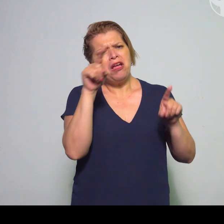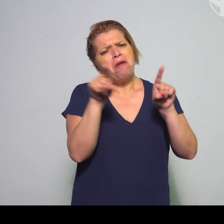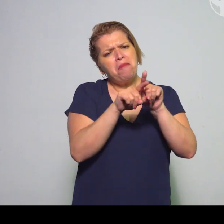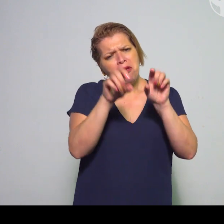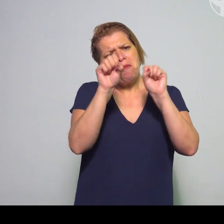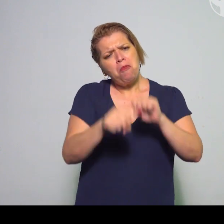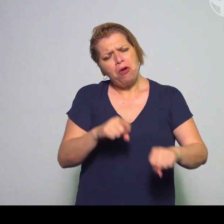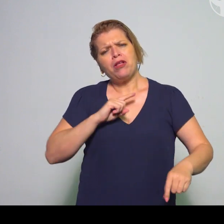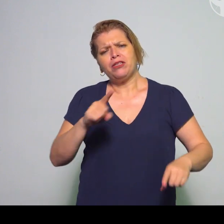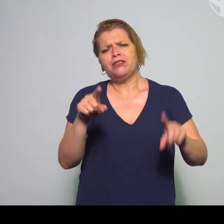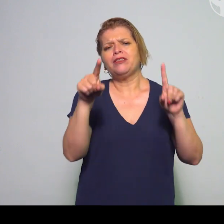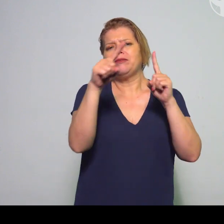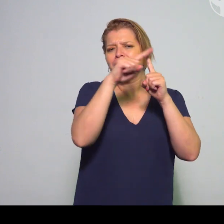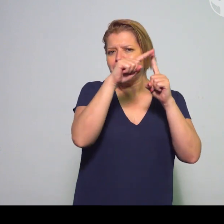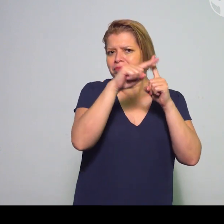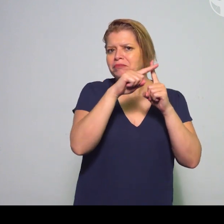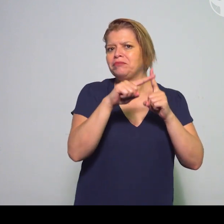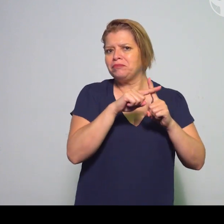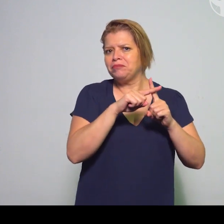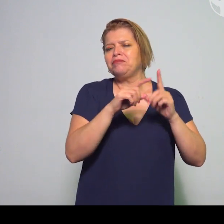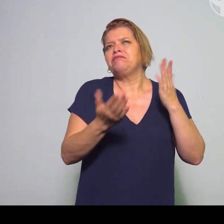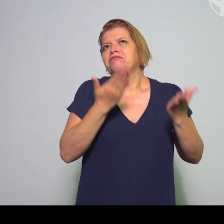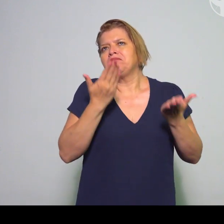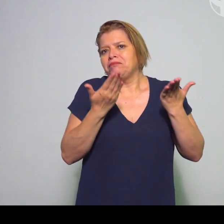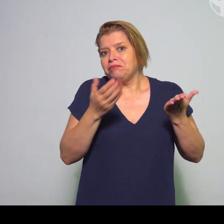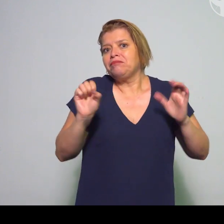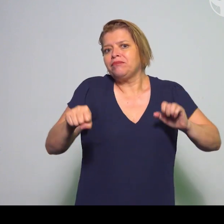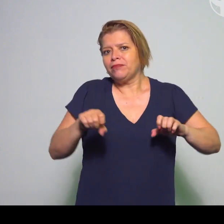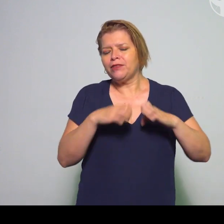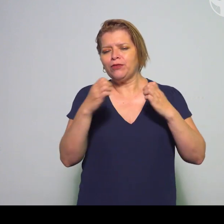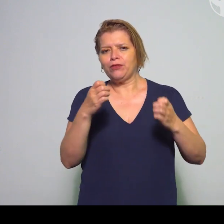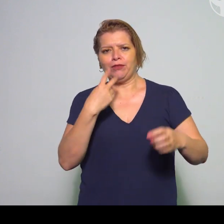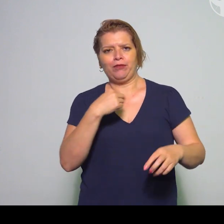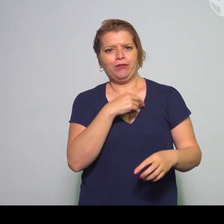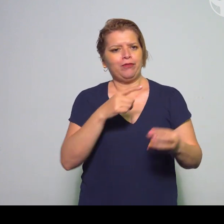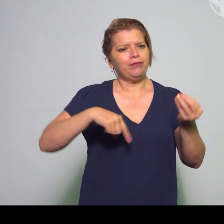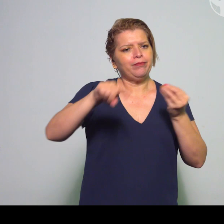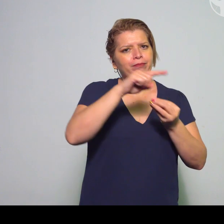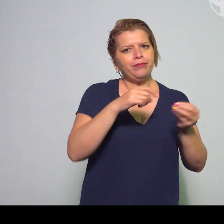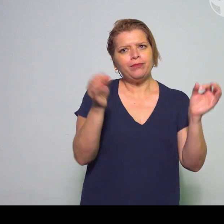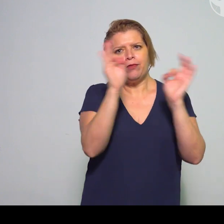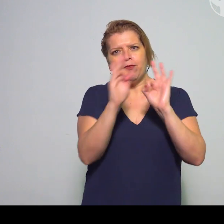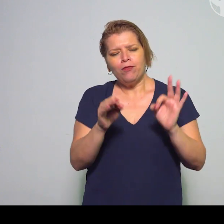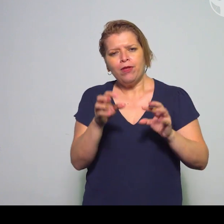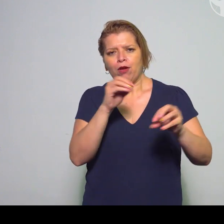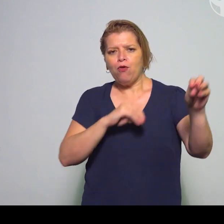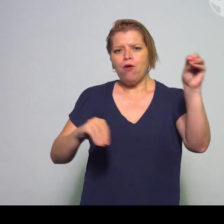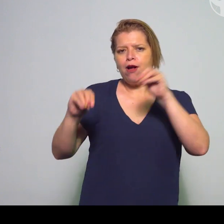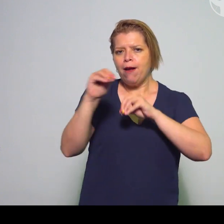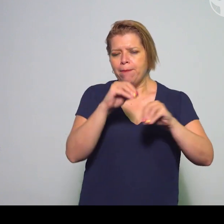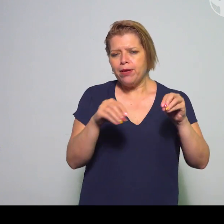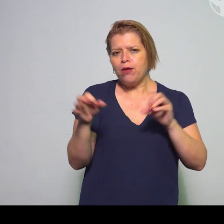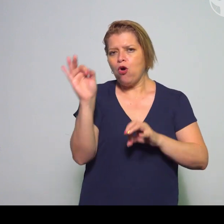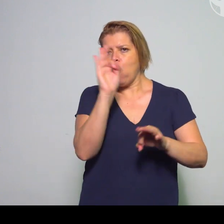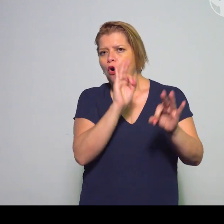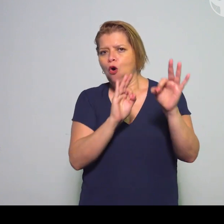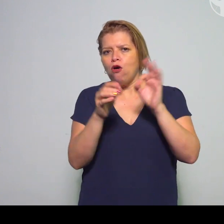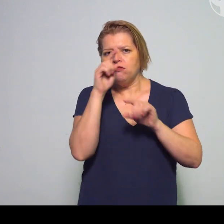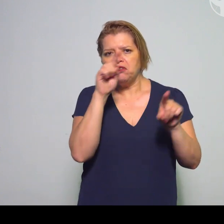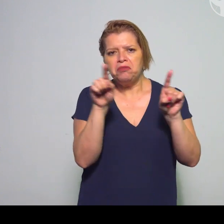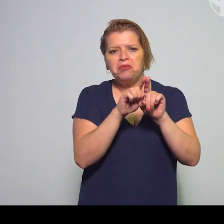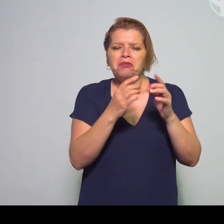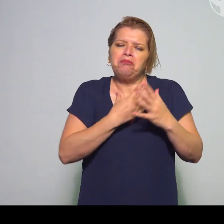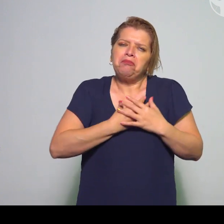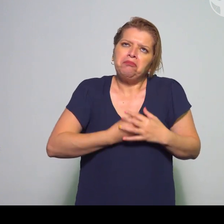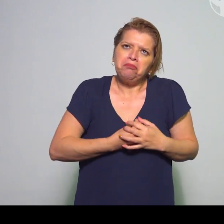familia, entonces, puede ser que una crisis, provoque que nuestra familia siga funcionando, quizás con algunos cambios,